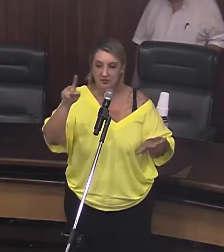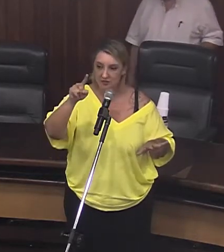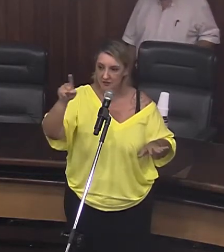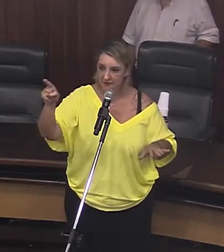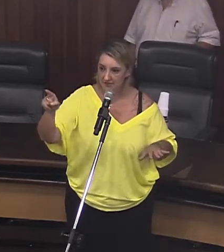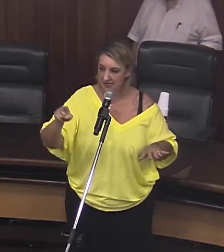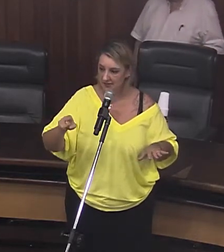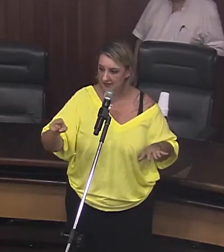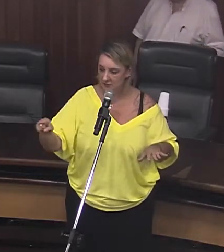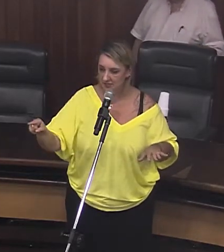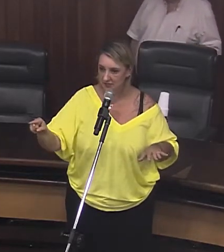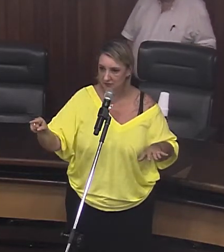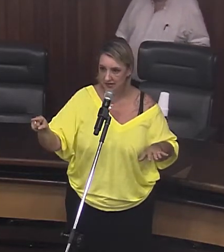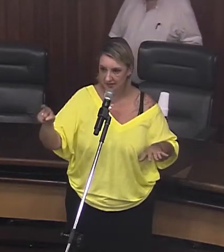Só fazer o Z no ar.